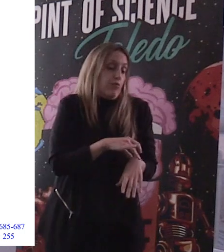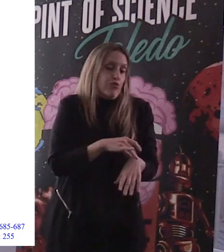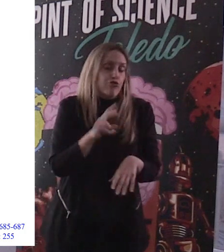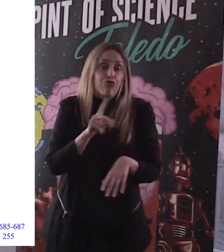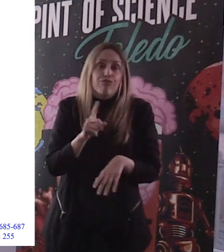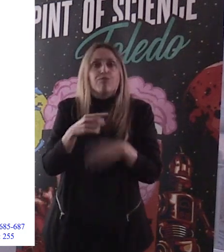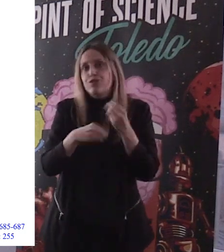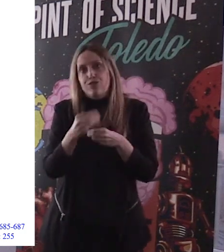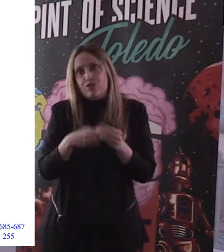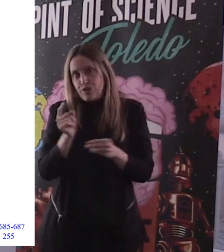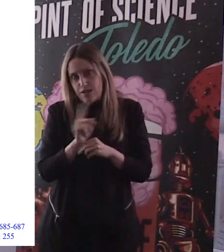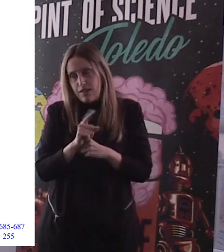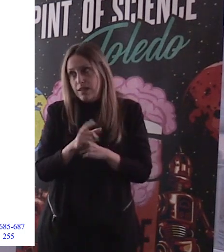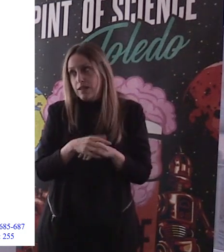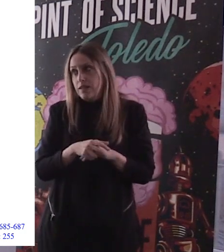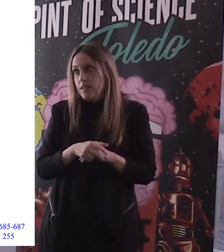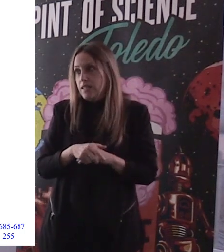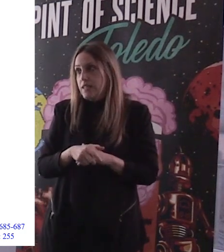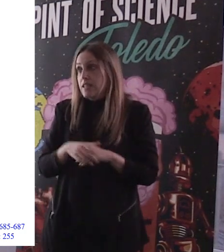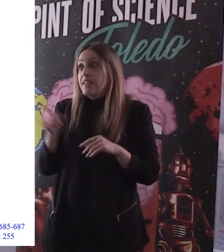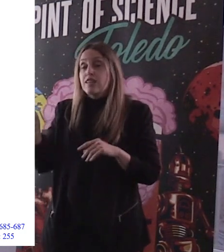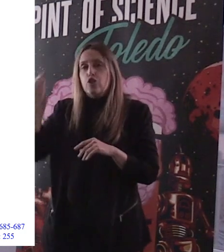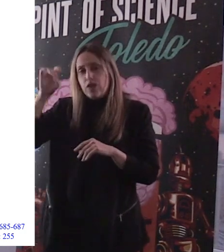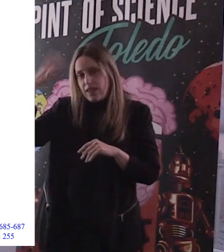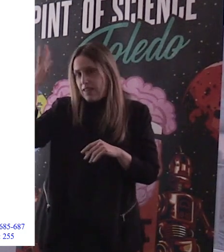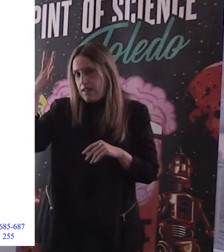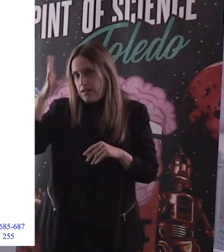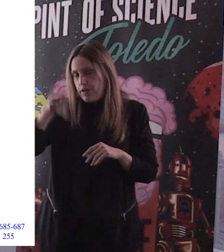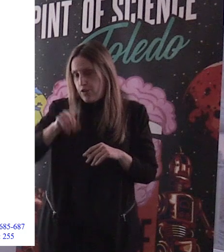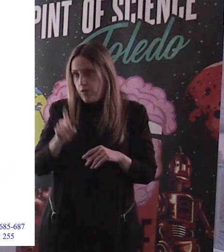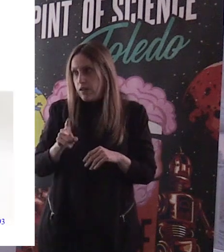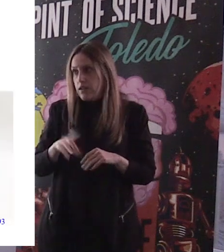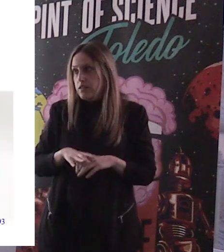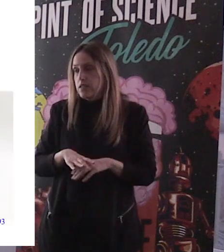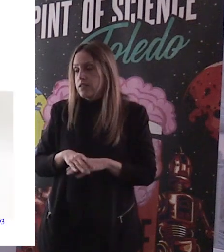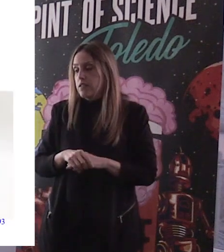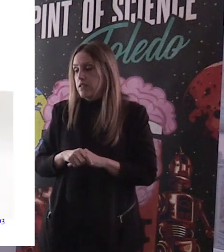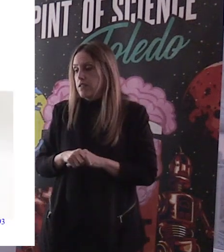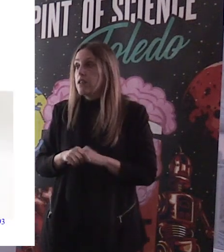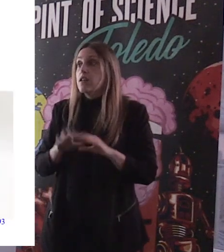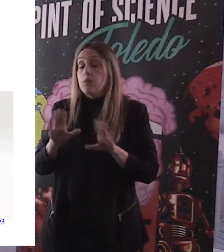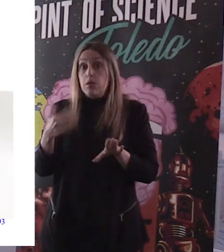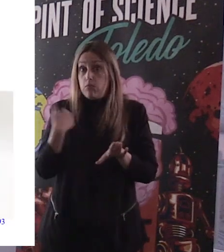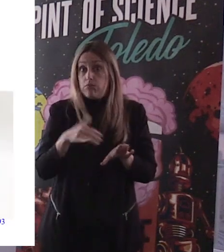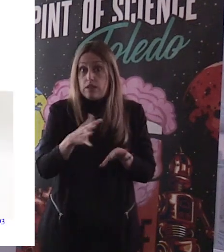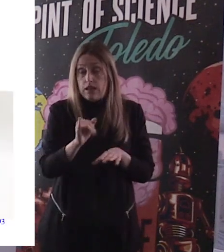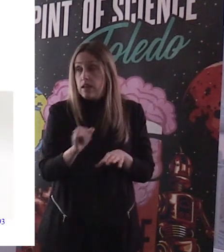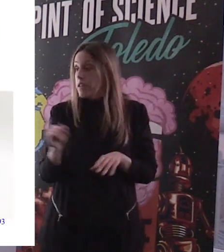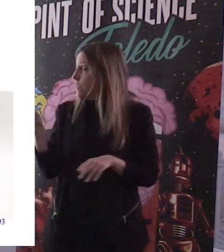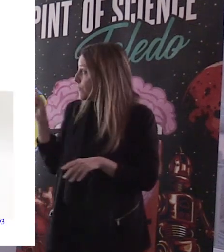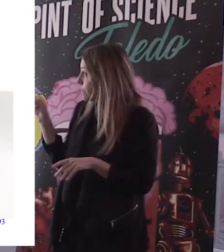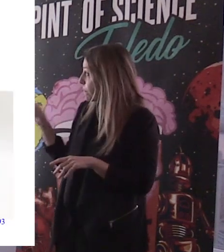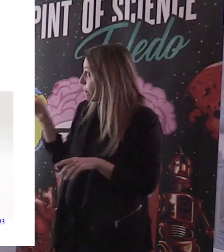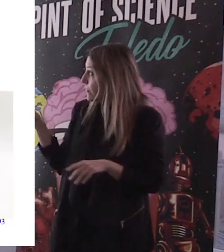Entonces, esto ahora no es una idea, pero sí, y ya existe este producto. Aquí es